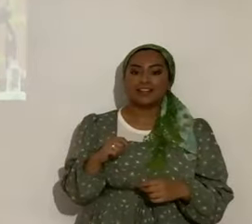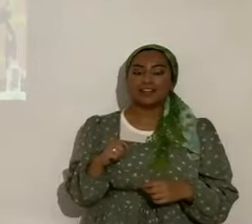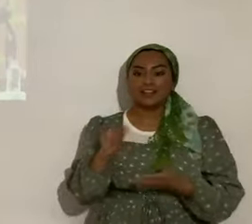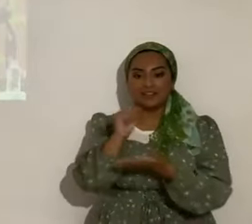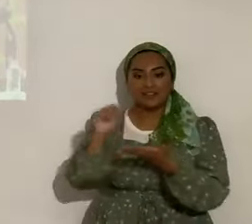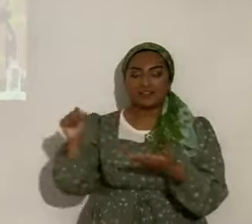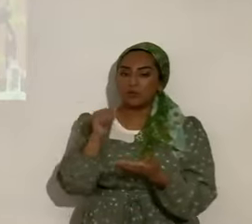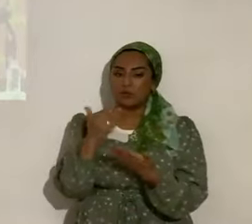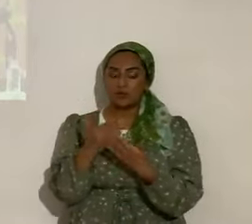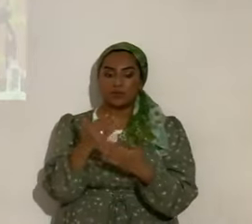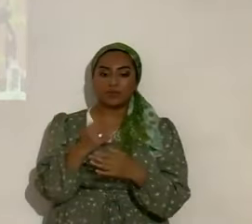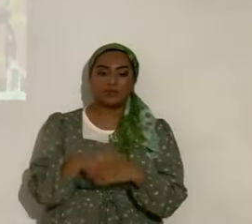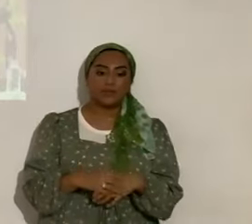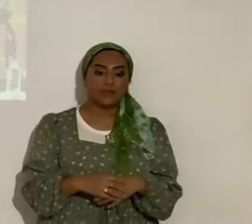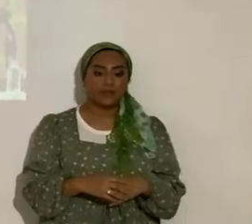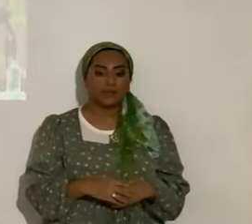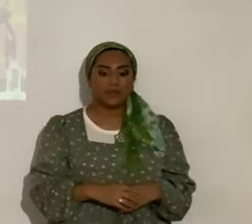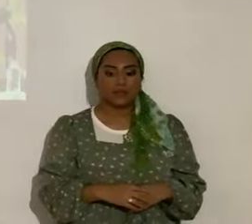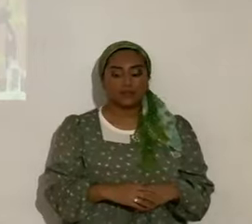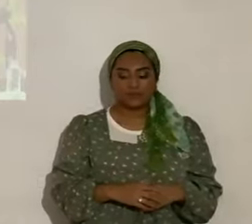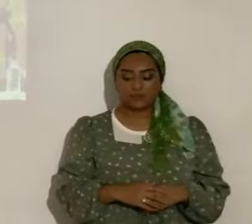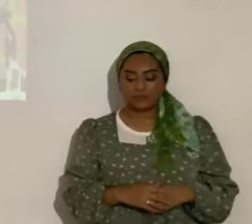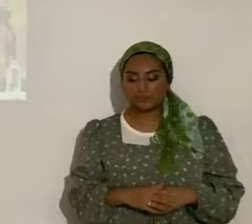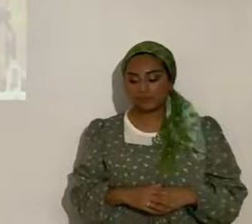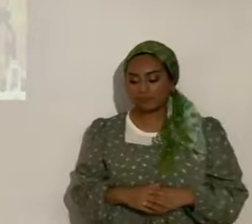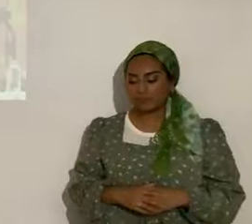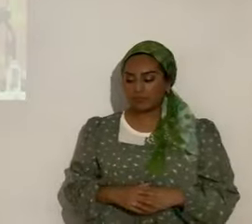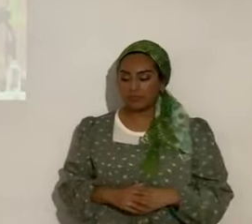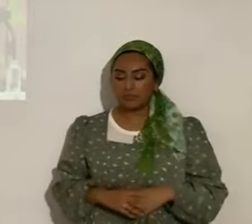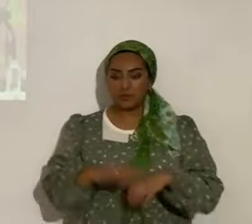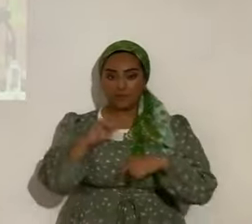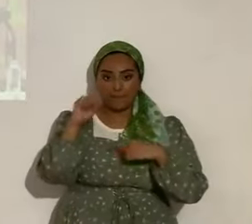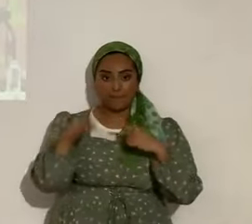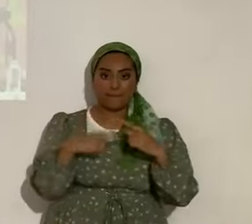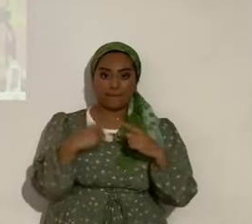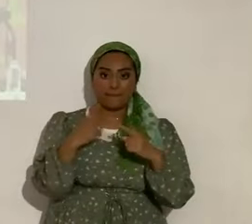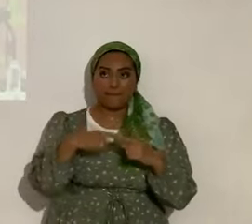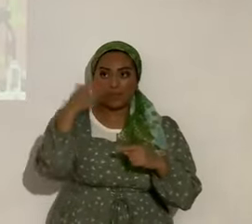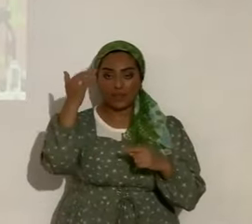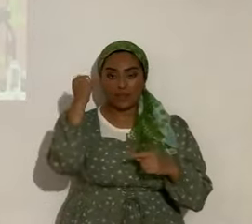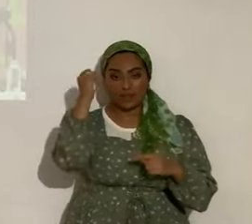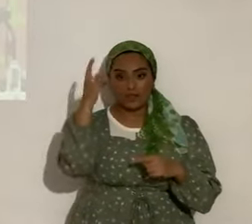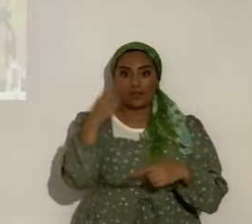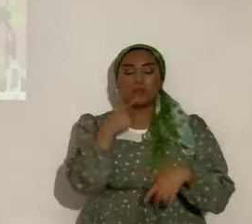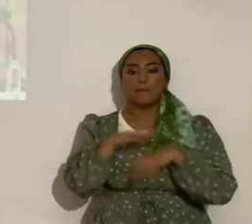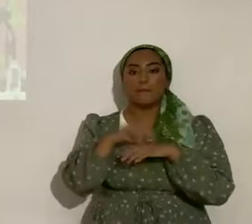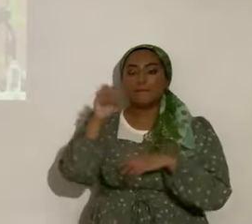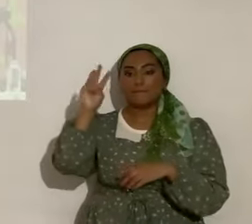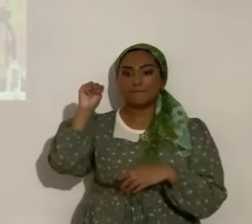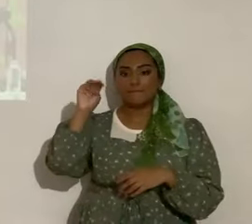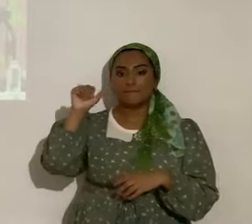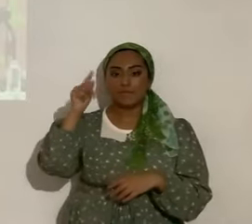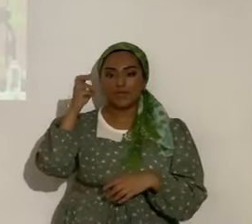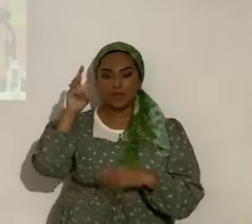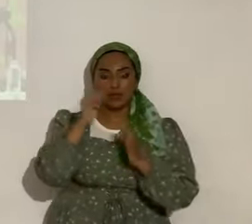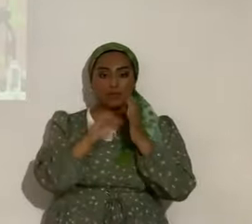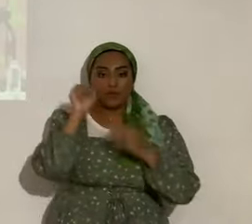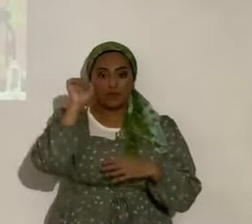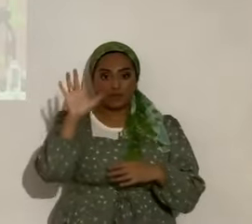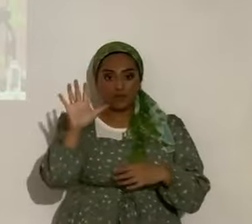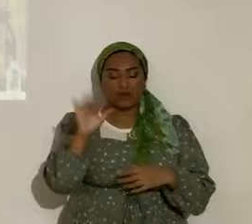eso te puedes dañar los dientes. Bueno, cuando Yahshua dice en Mateo 5, heredarán la tierra,